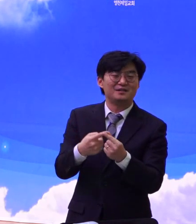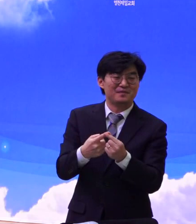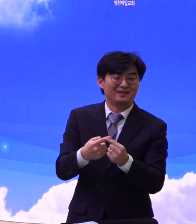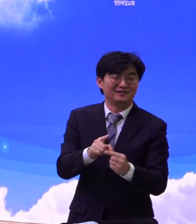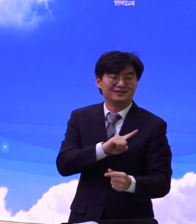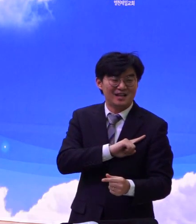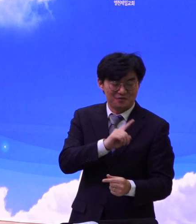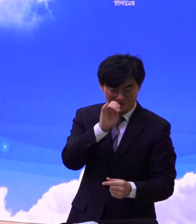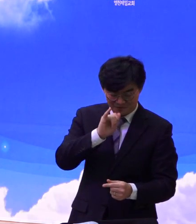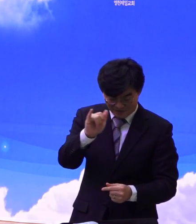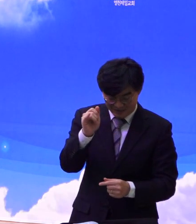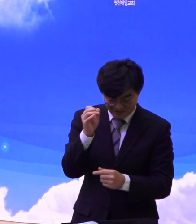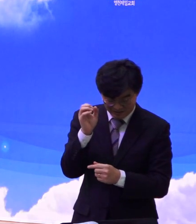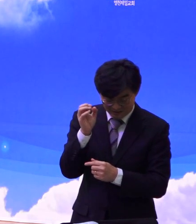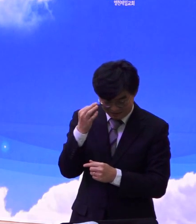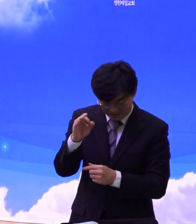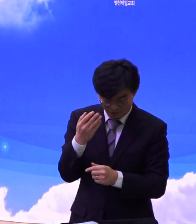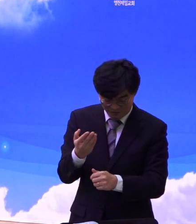여러분,